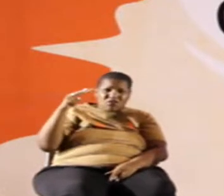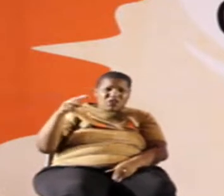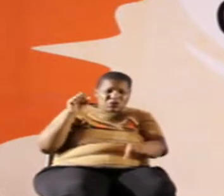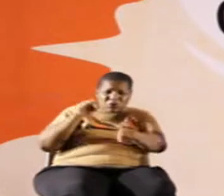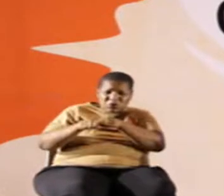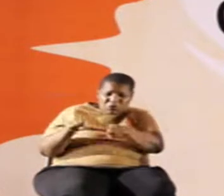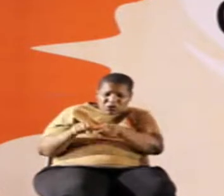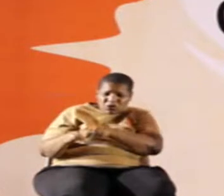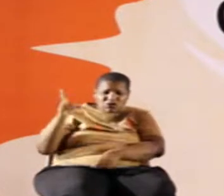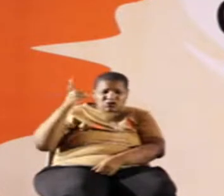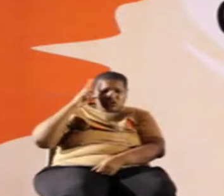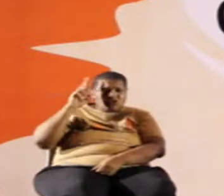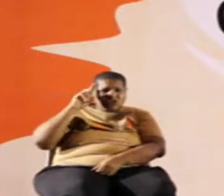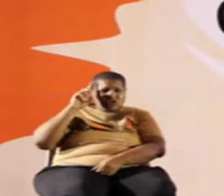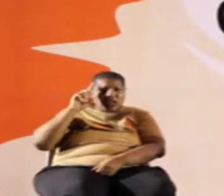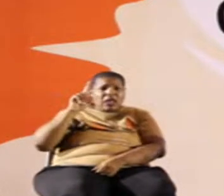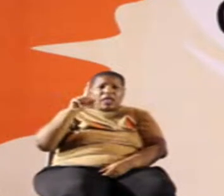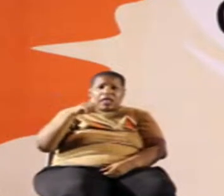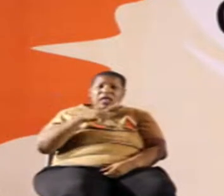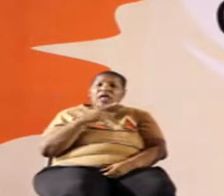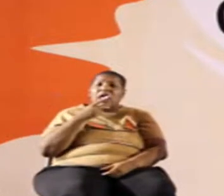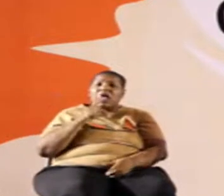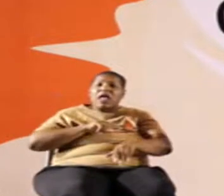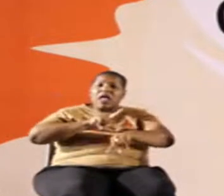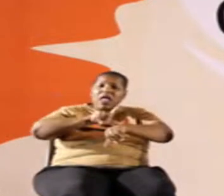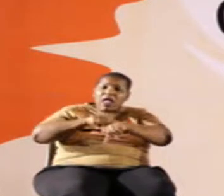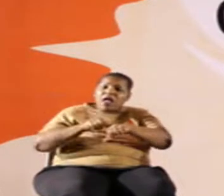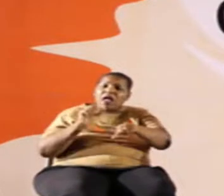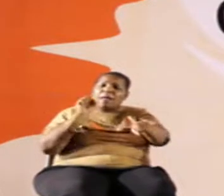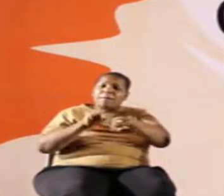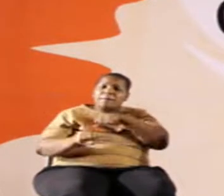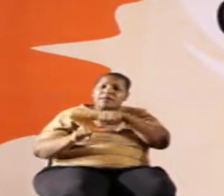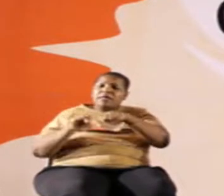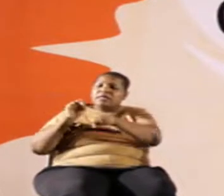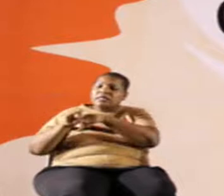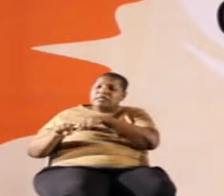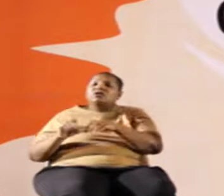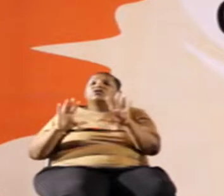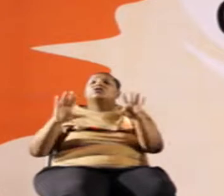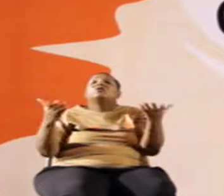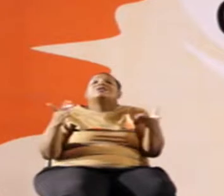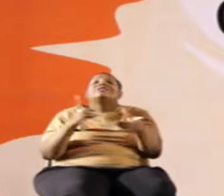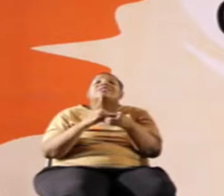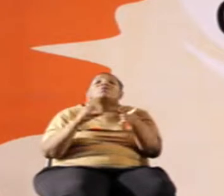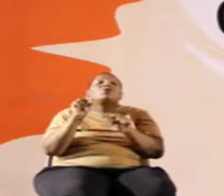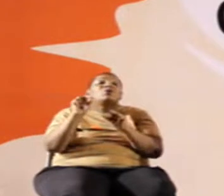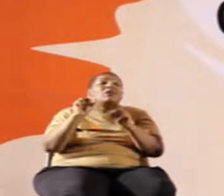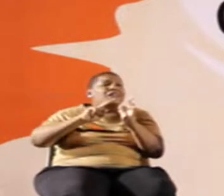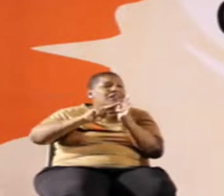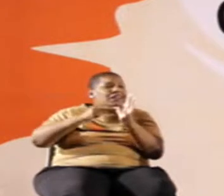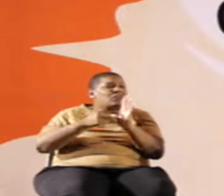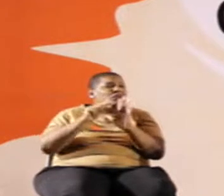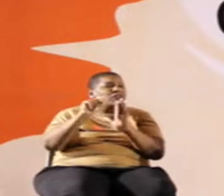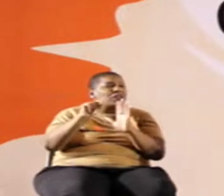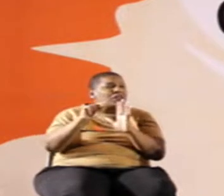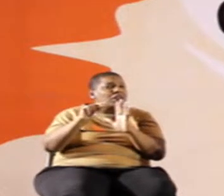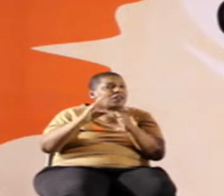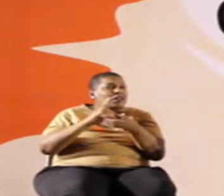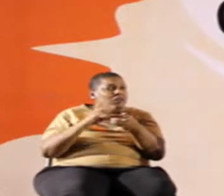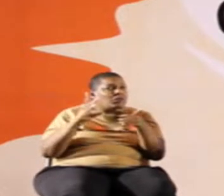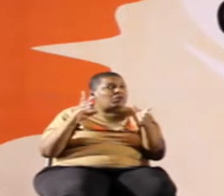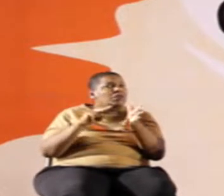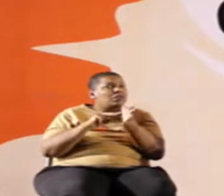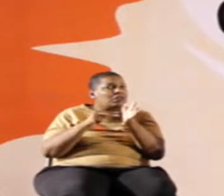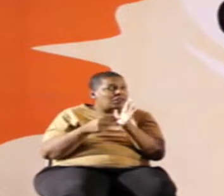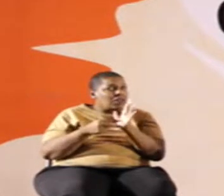dia, Estado brasileiro atirando, matando, expropriando. Defina a democracia e defina o fascismo.